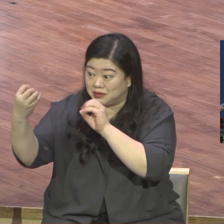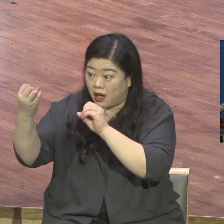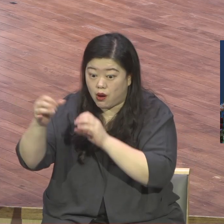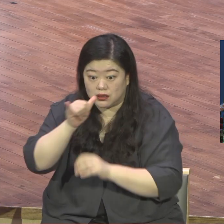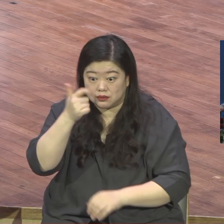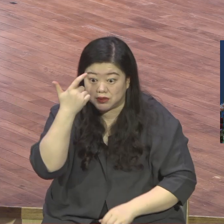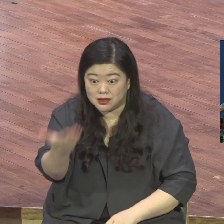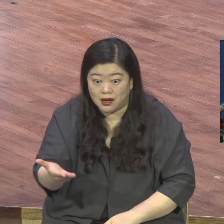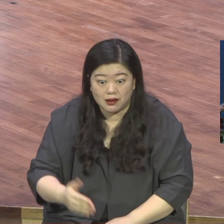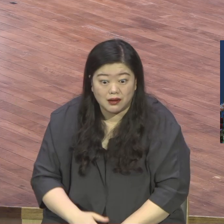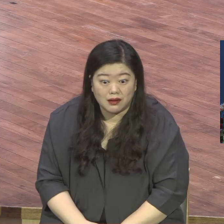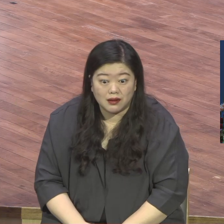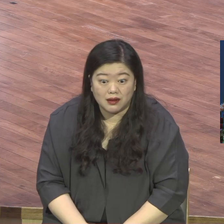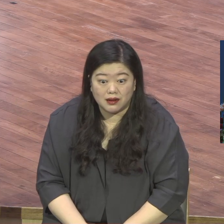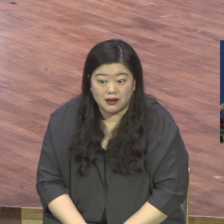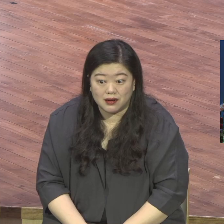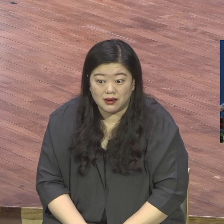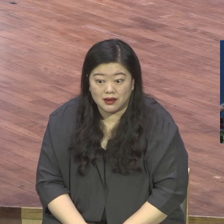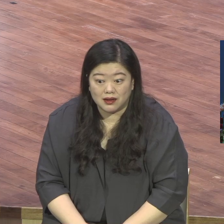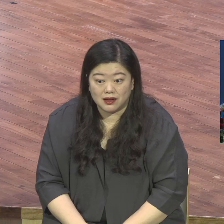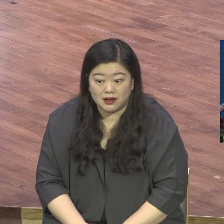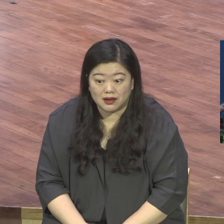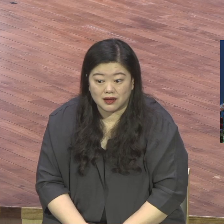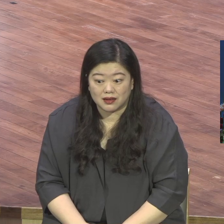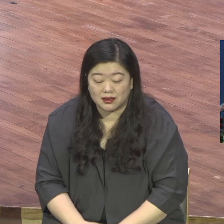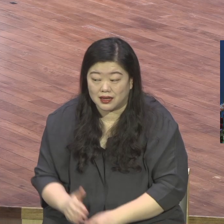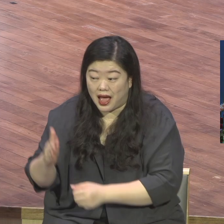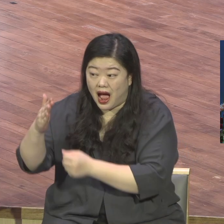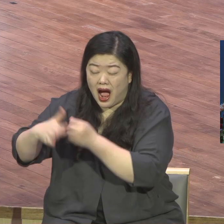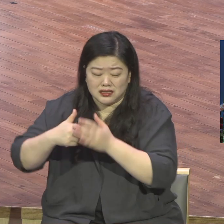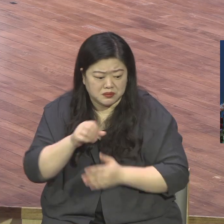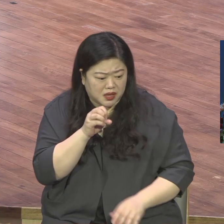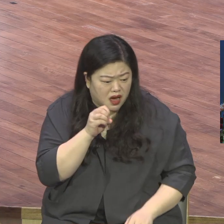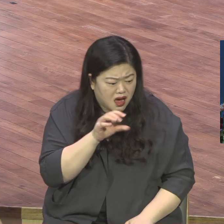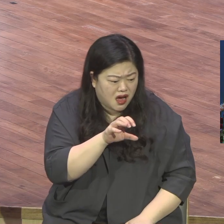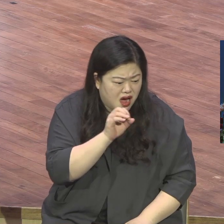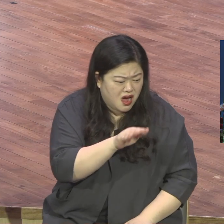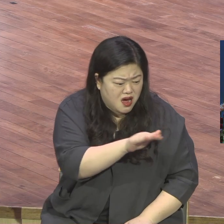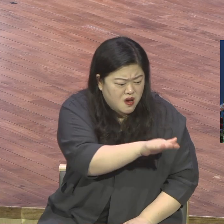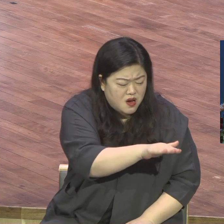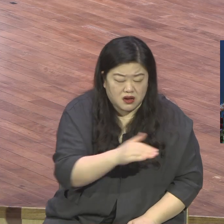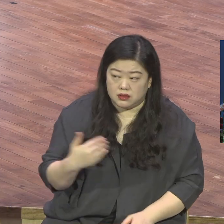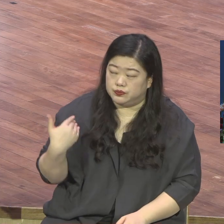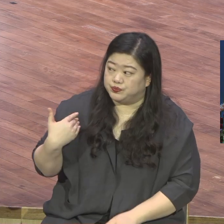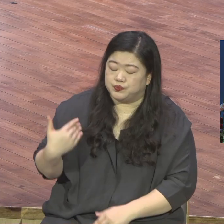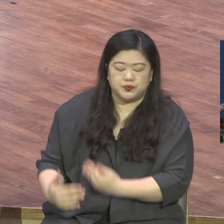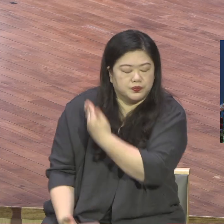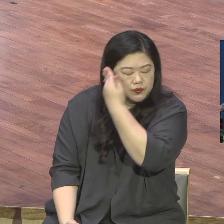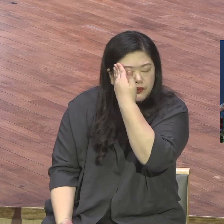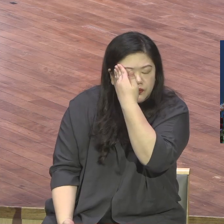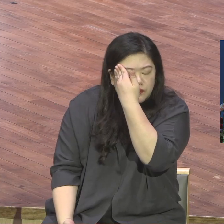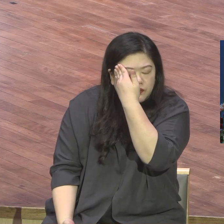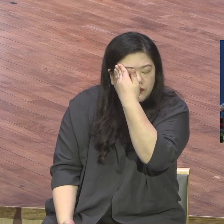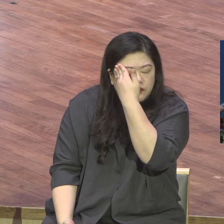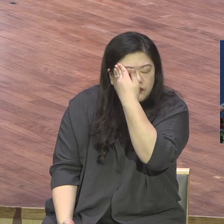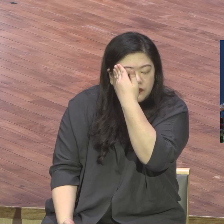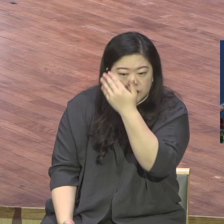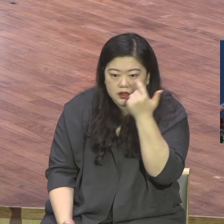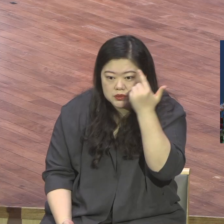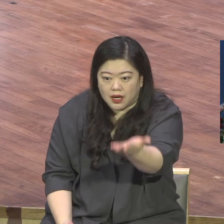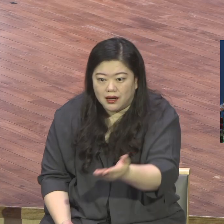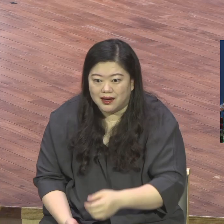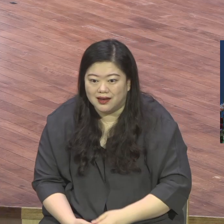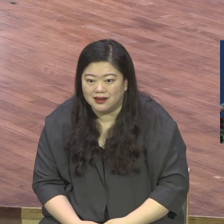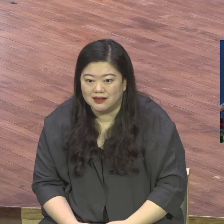좋아하면서 사람이 없으면 외로워하면서 하나님 없으면 외롭지 않습니까? 하나님과의